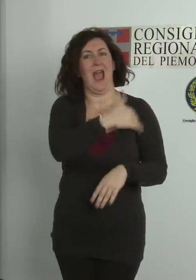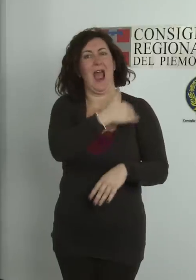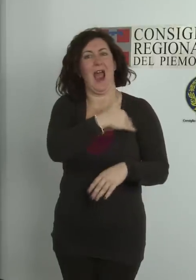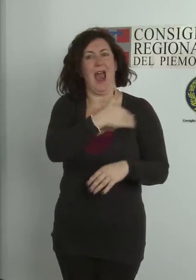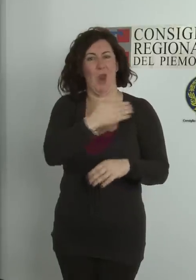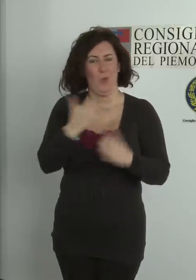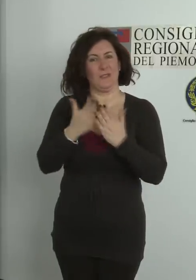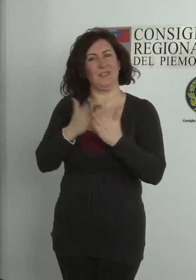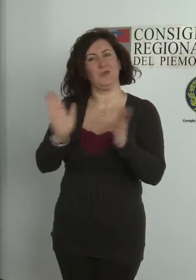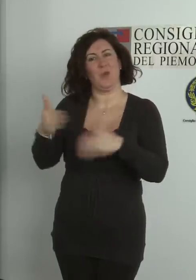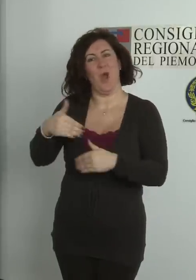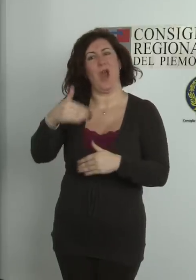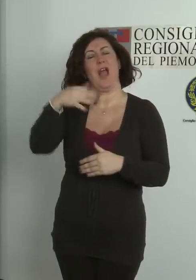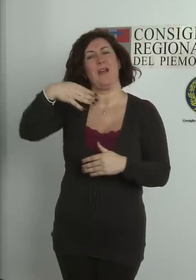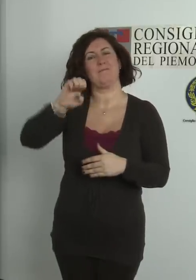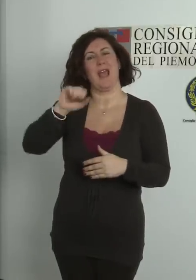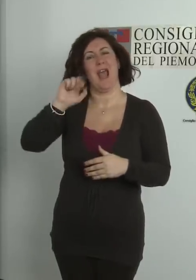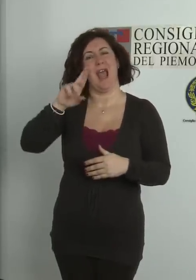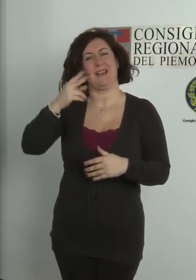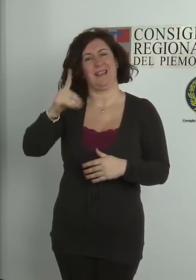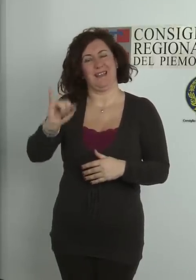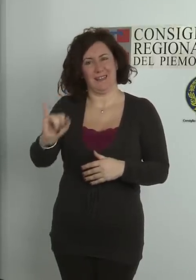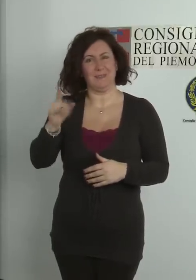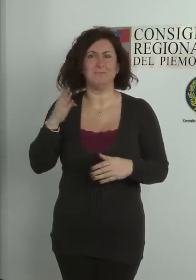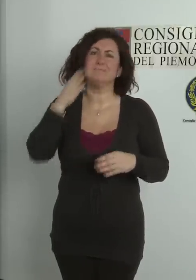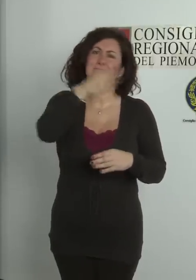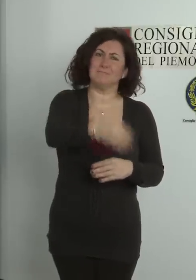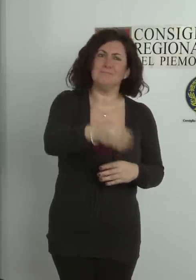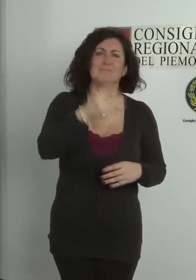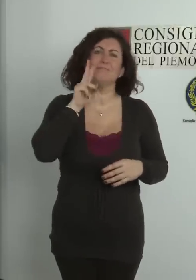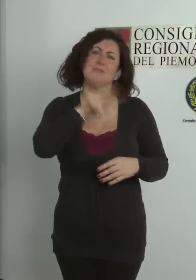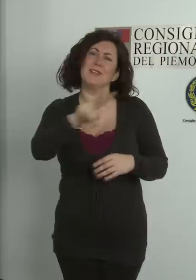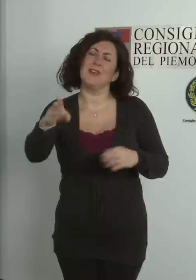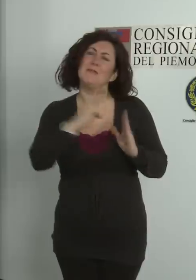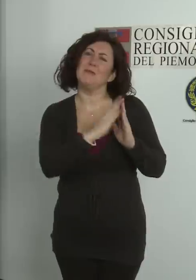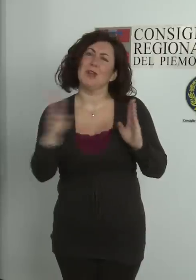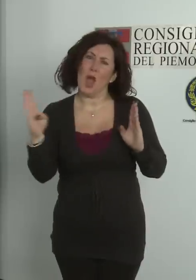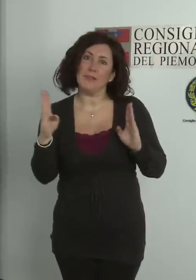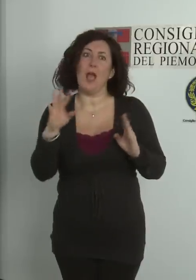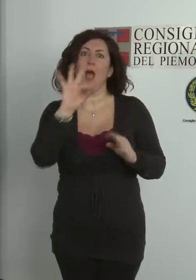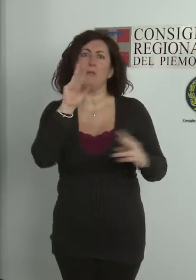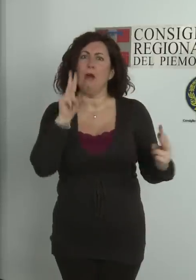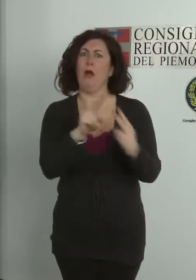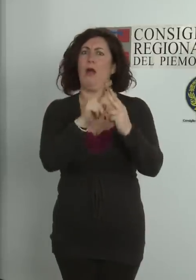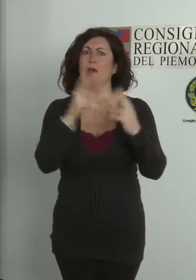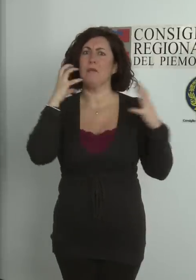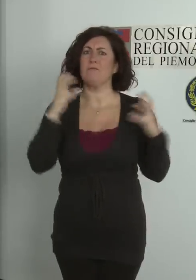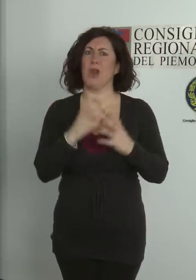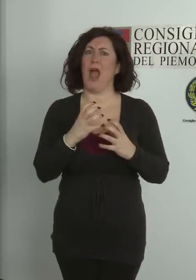allestita nella biblioteca della regione nella visita hanno incontrato babbo natale e hanno imbucato le letterine nell'apposita cassetta messa a disposizione